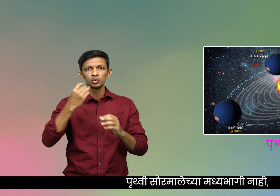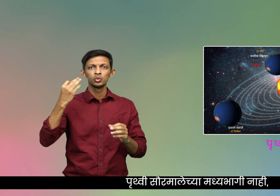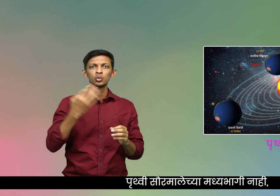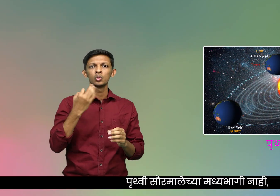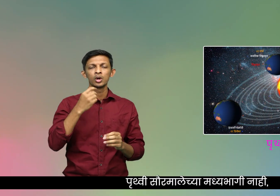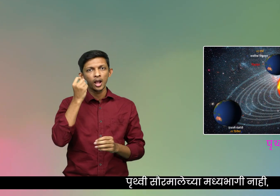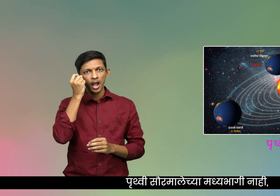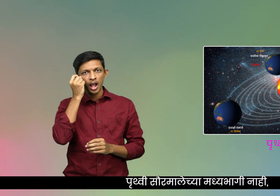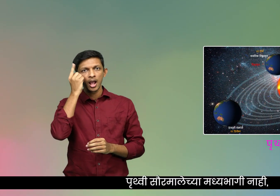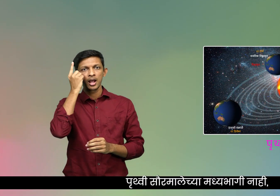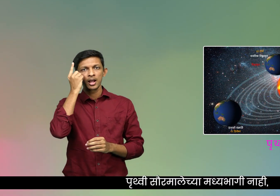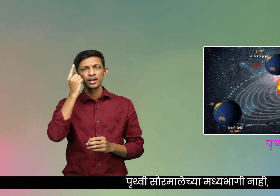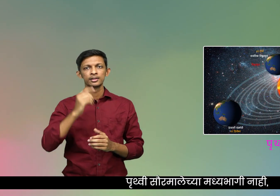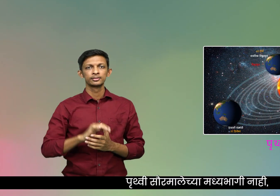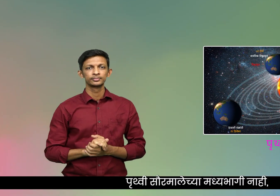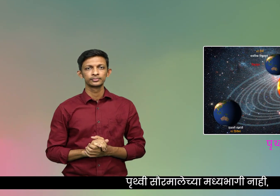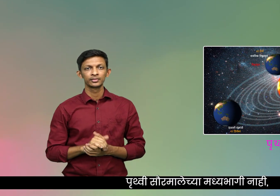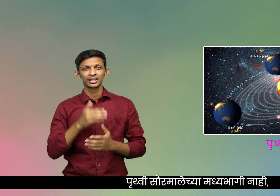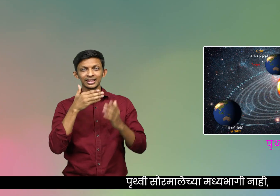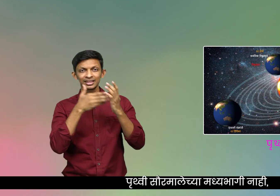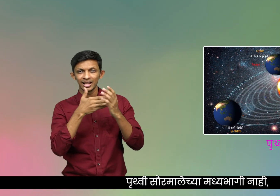पृथ्वी सौरमालेच्या मध्यभागी नाही,